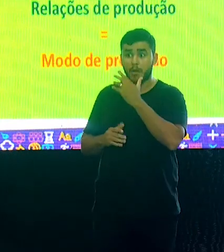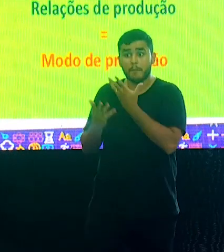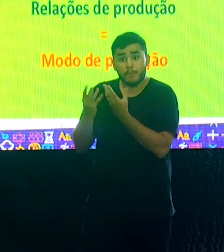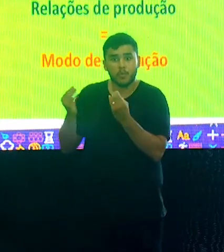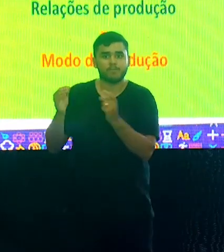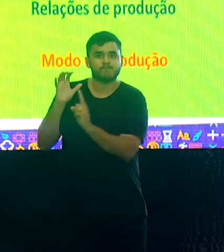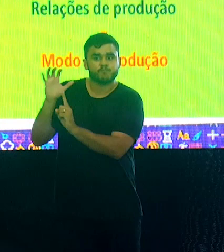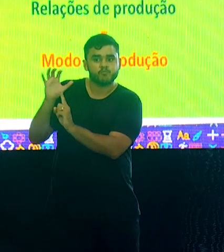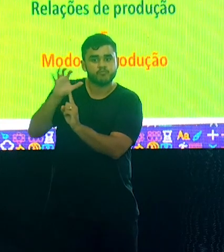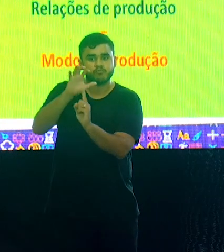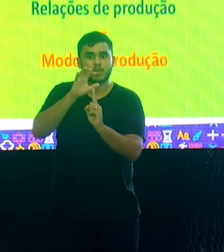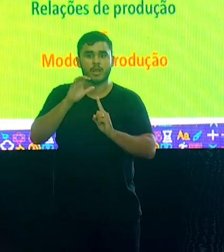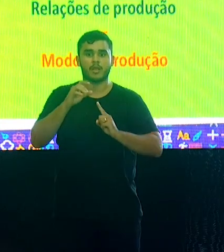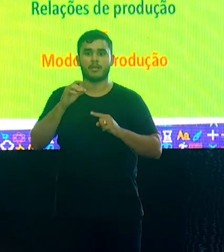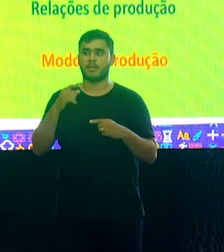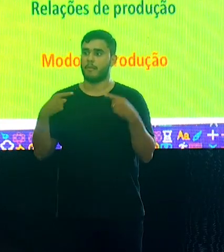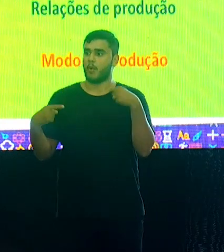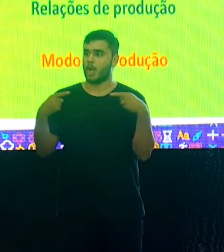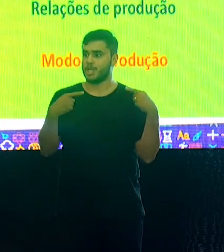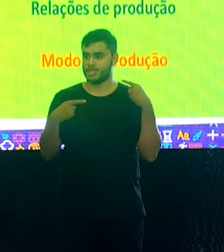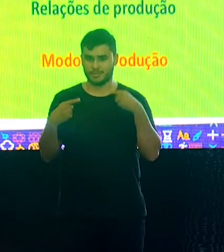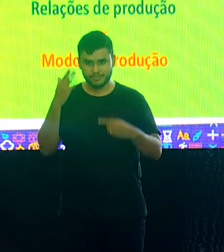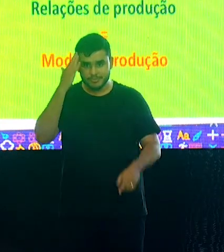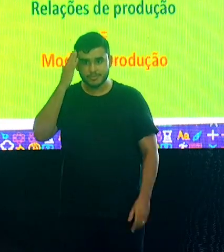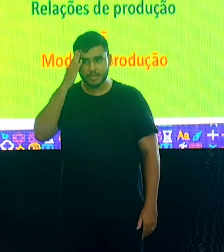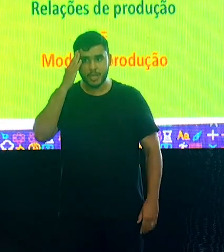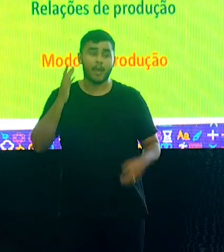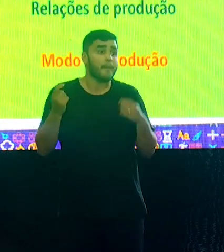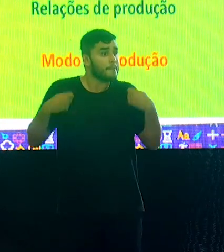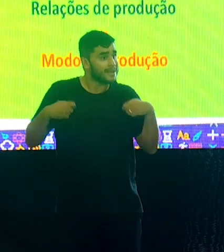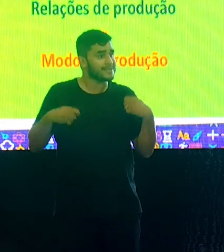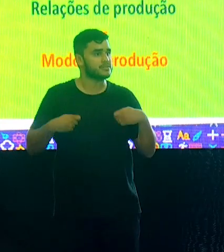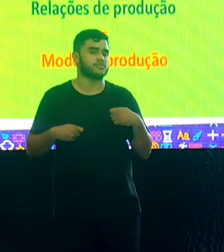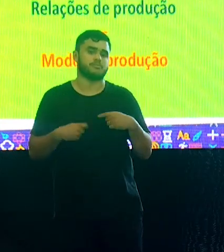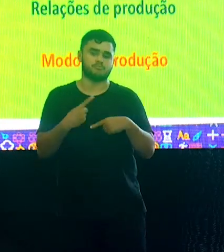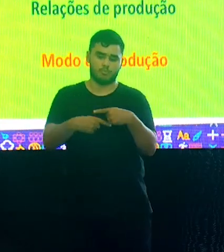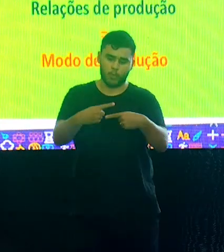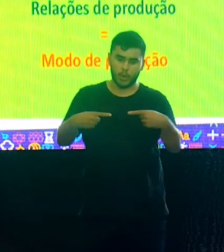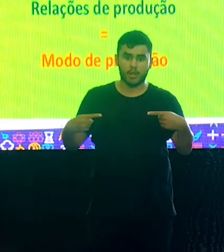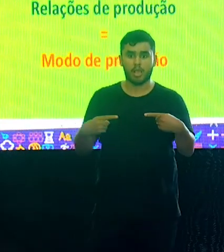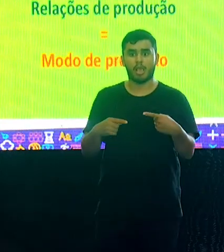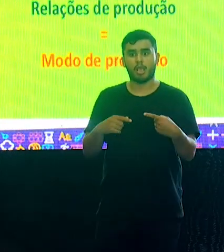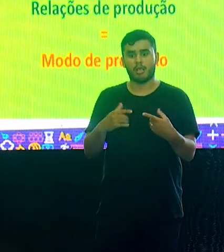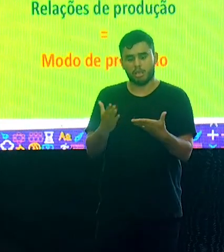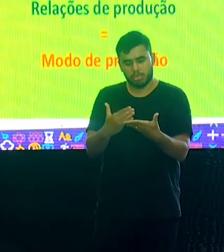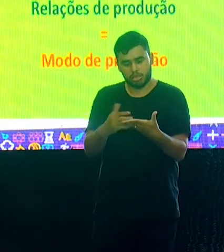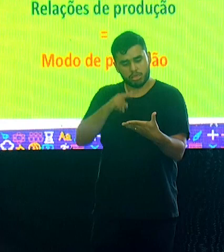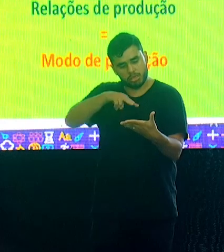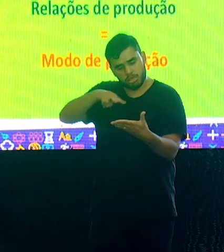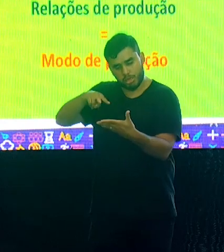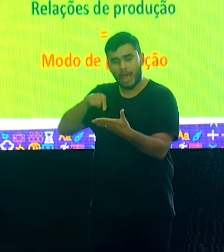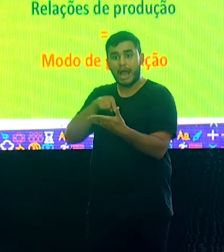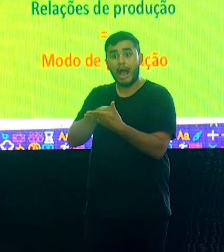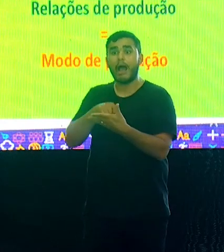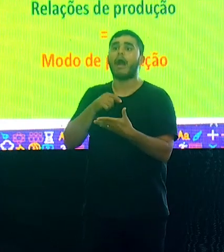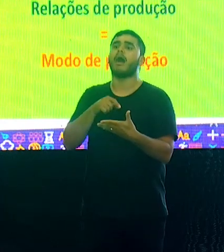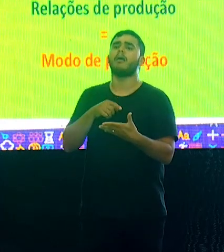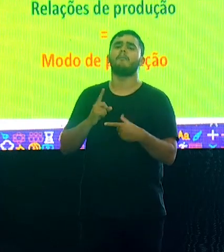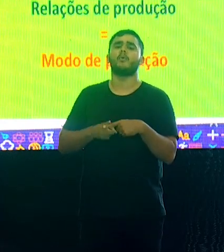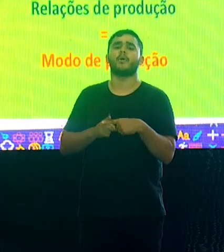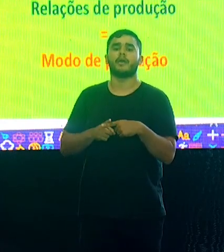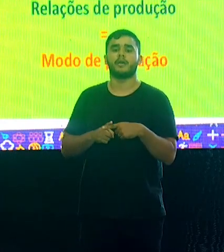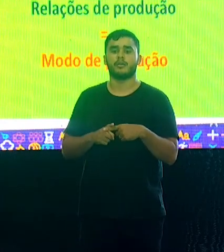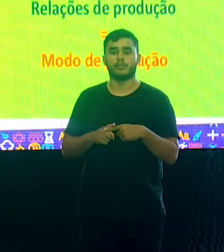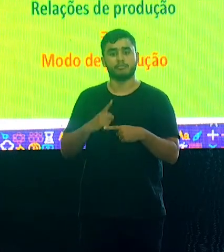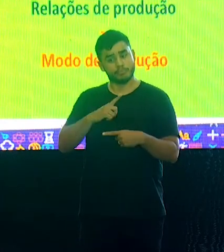ainda hoje, muitos vestibulares cobram alguns assuntos ligados a isso. Então nós temos que entender sim o